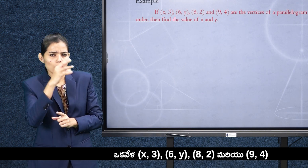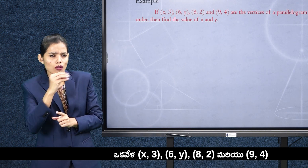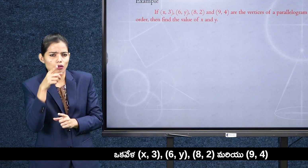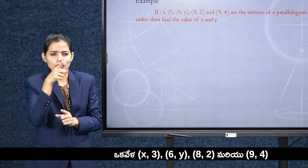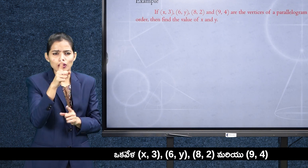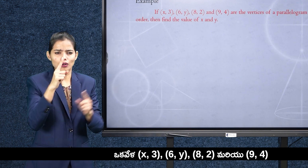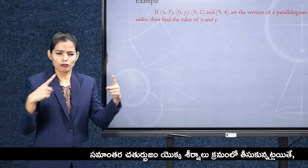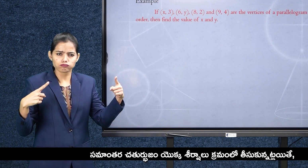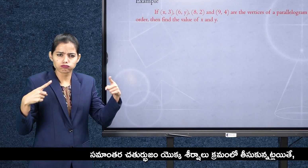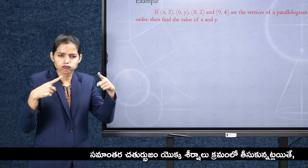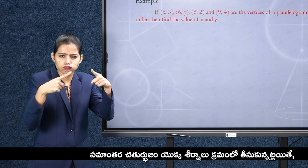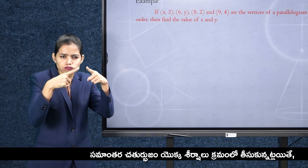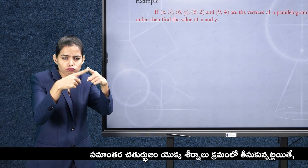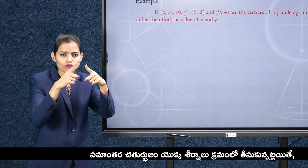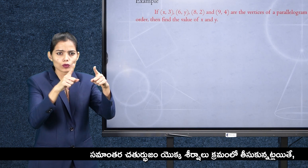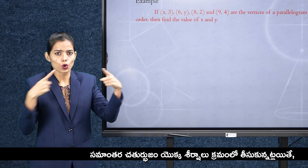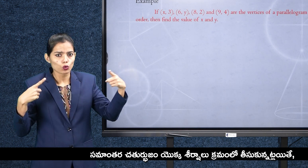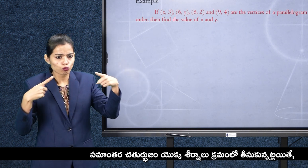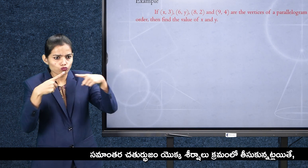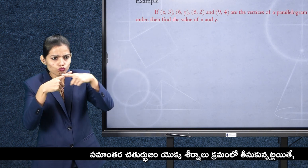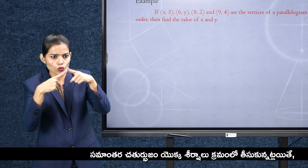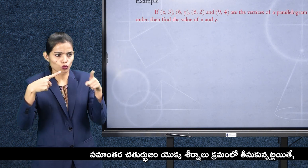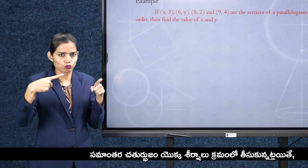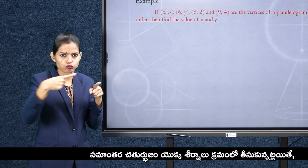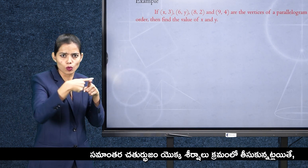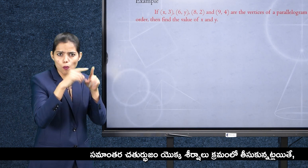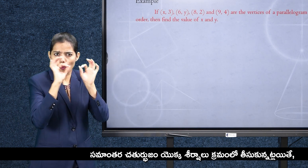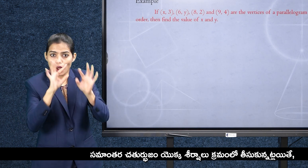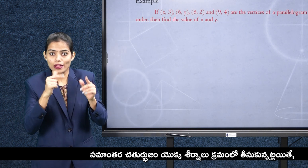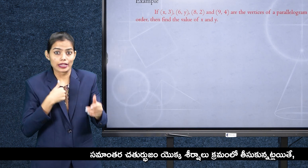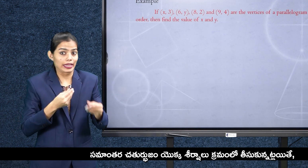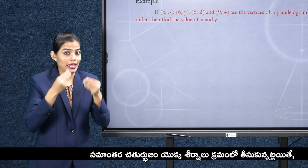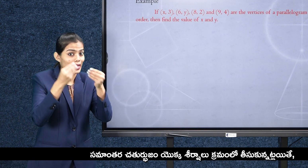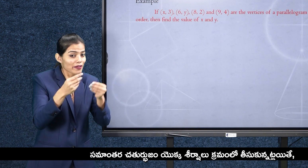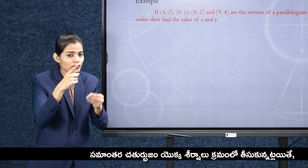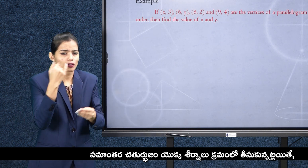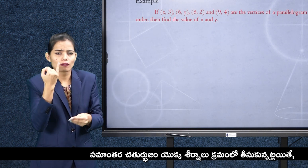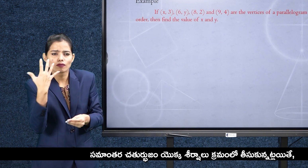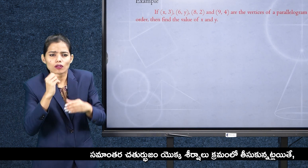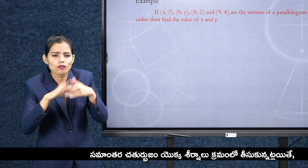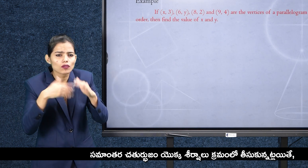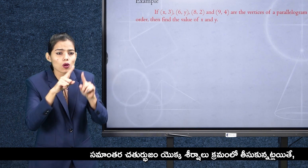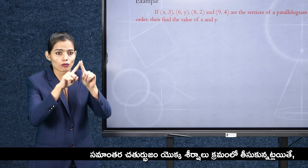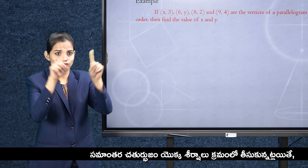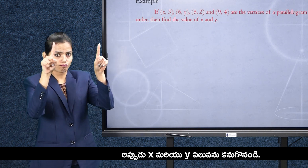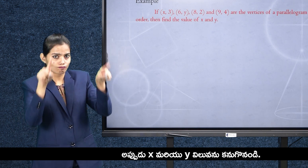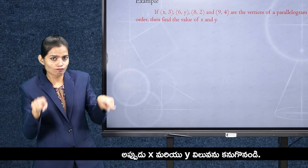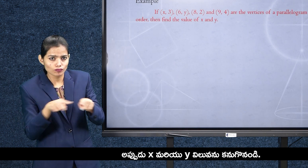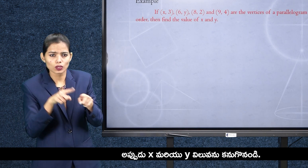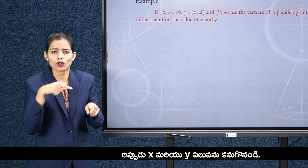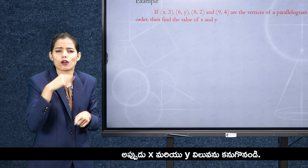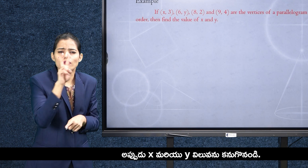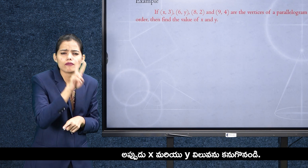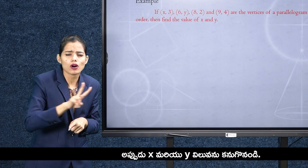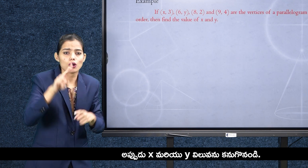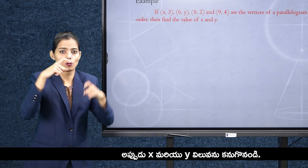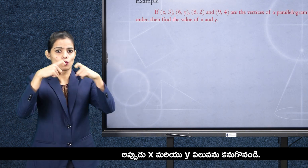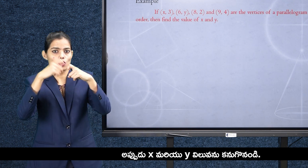4 సమాంతర చతుర్భుజం యొక్క శీర్షాలు క్రమంలో తీసుకున్నట్లయితే అప్పుడు x మరియు